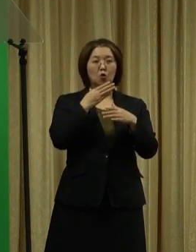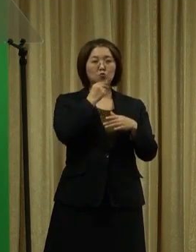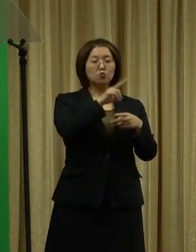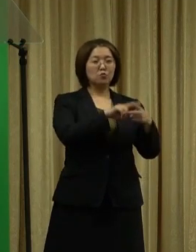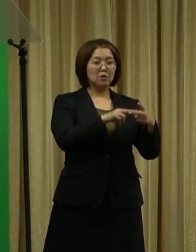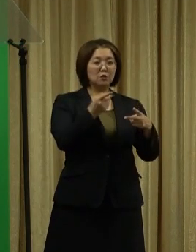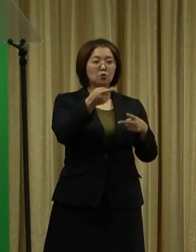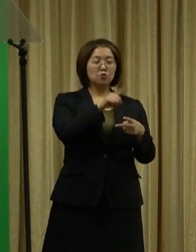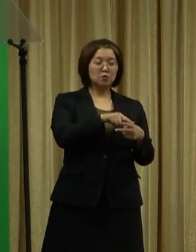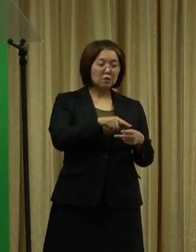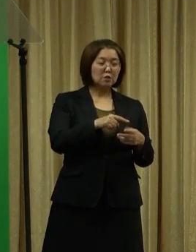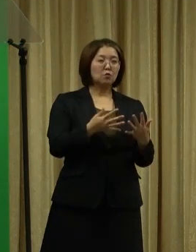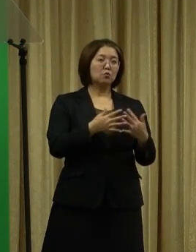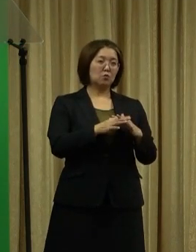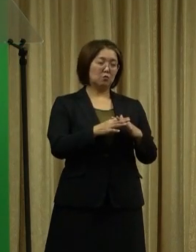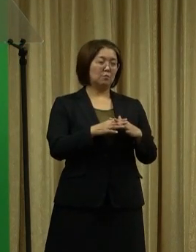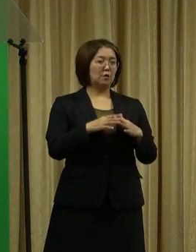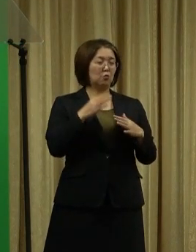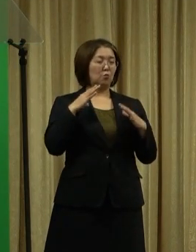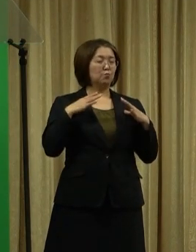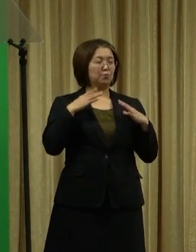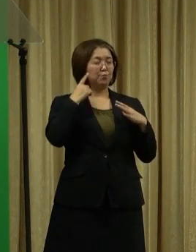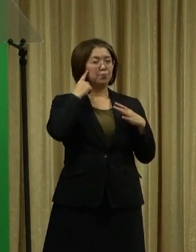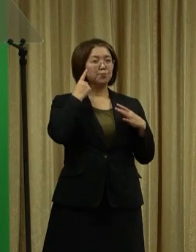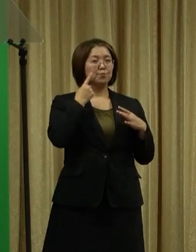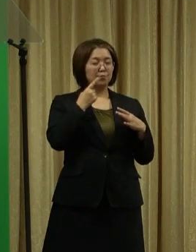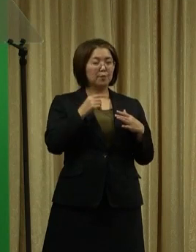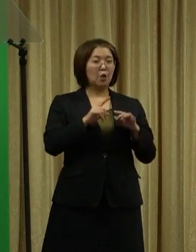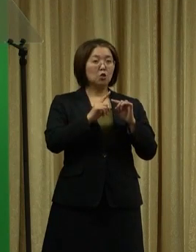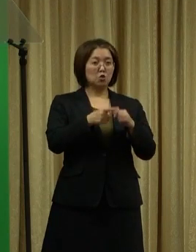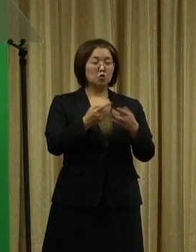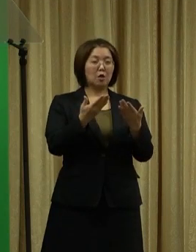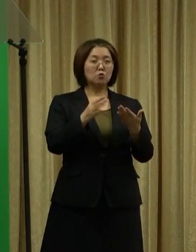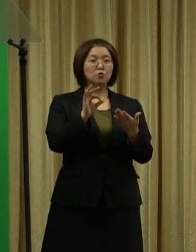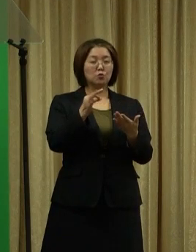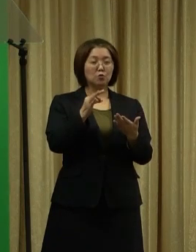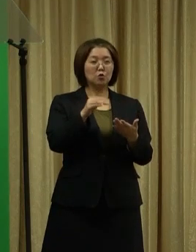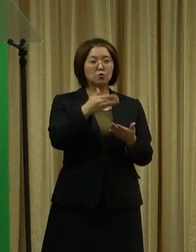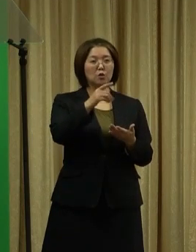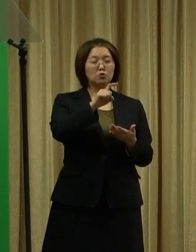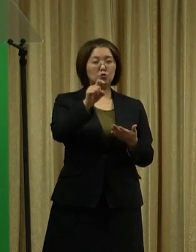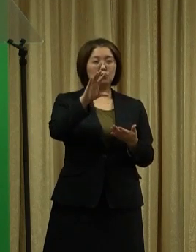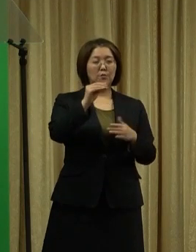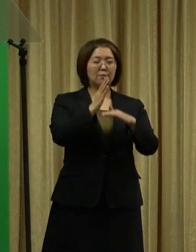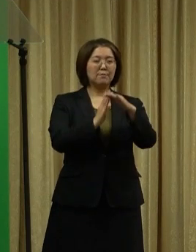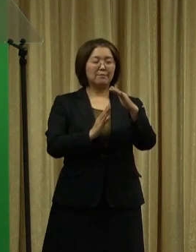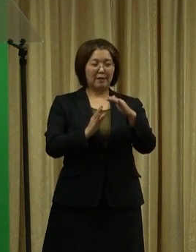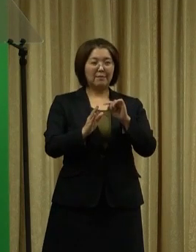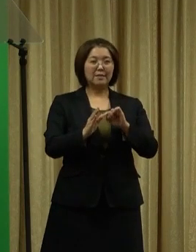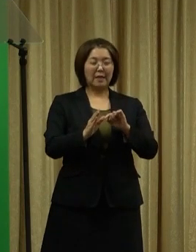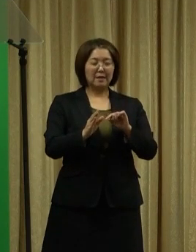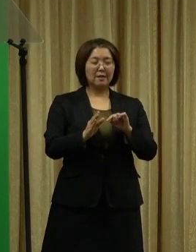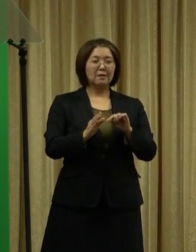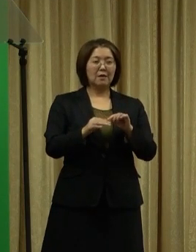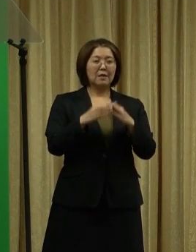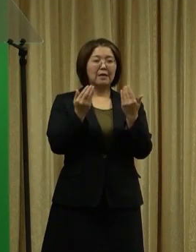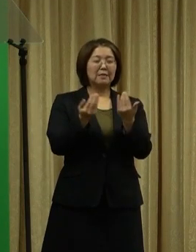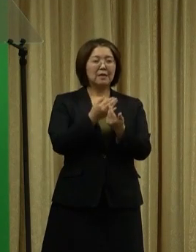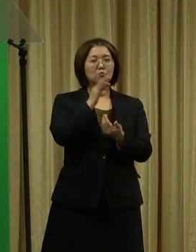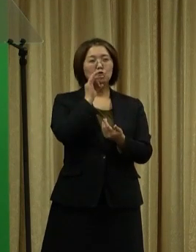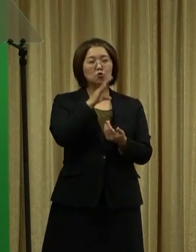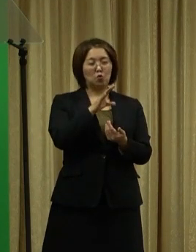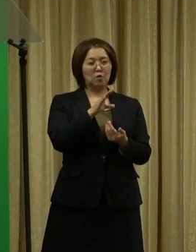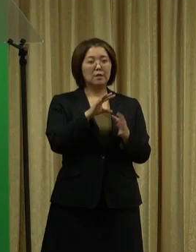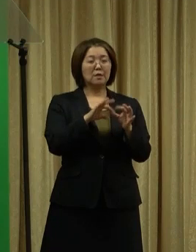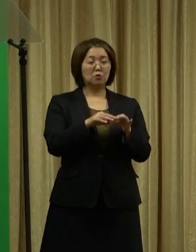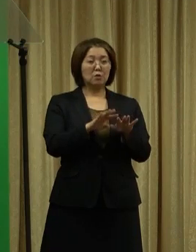ぐ取り組みと利用しております。また入学料については年収910万円未満の世帯まで完全無償化ということで、多